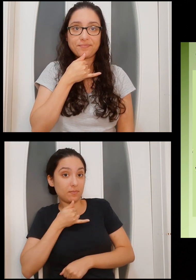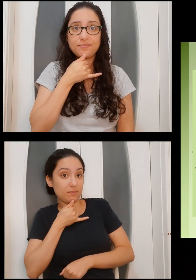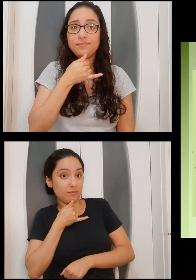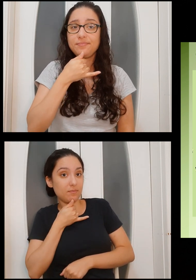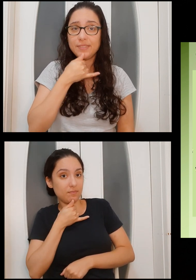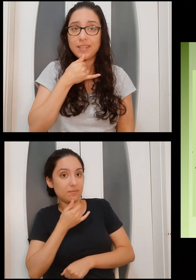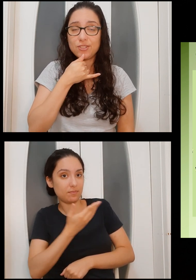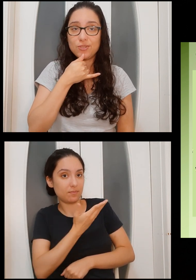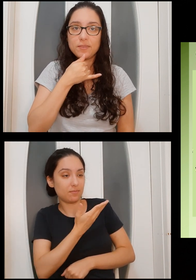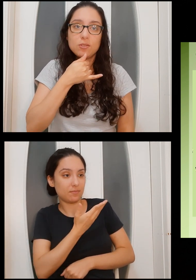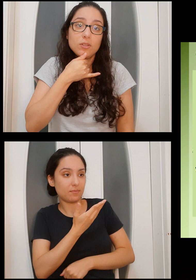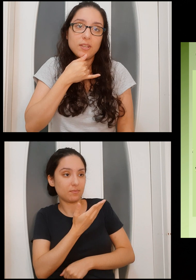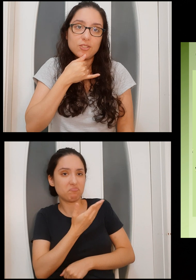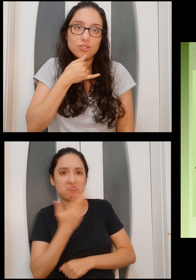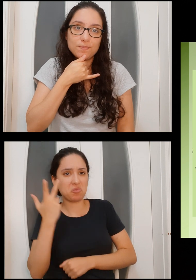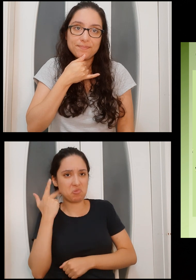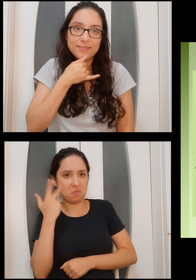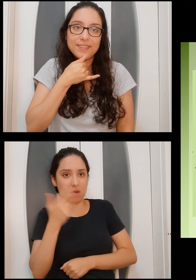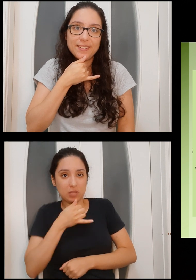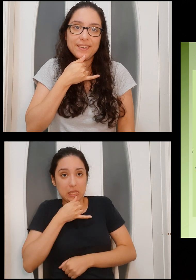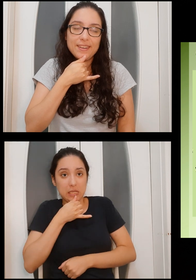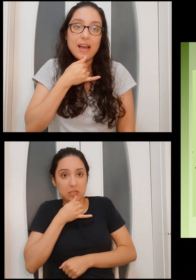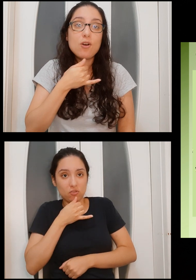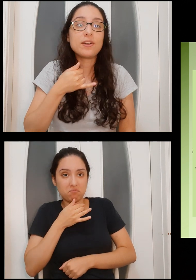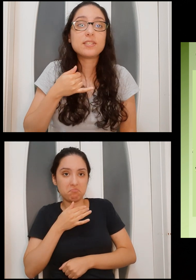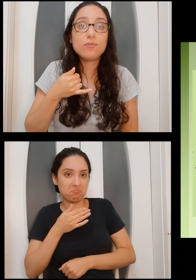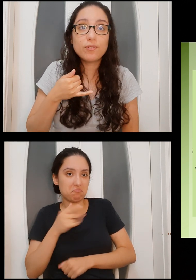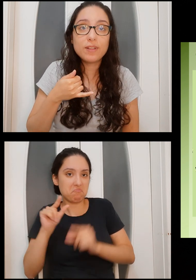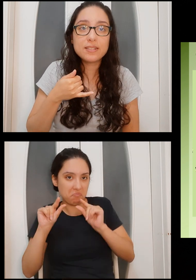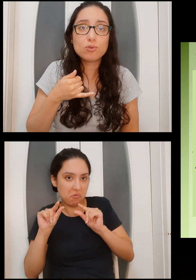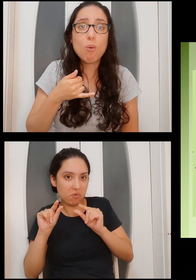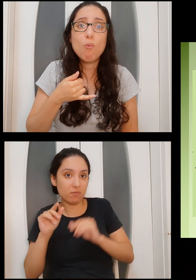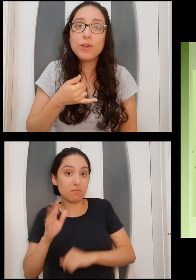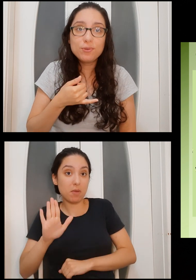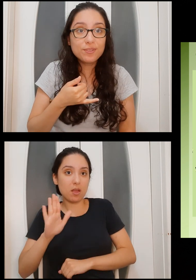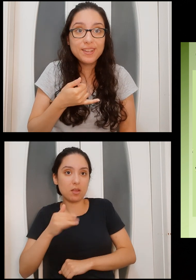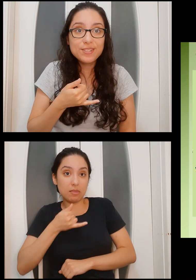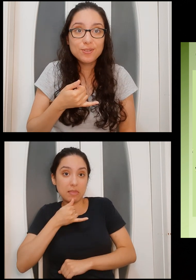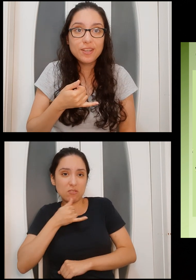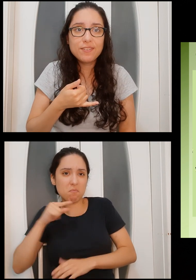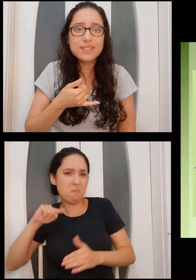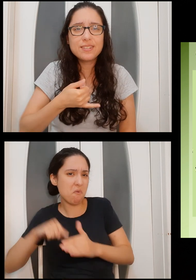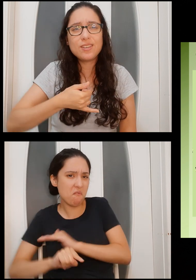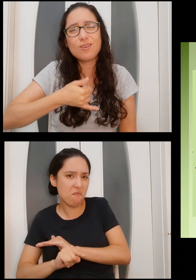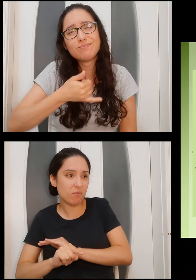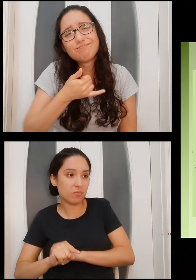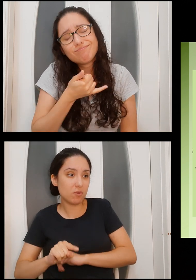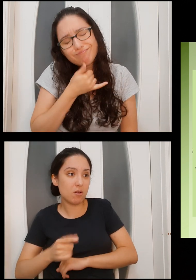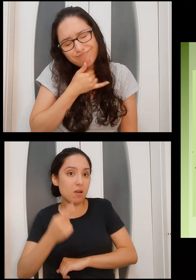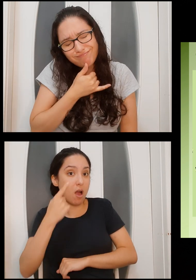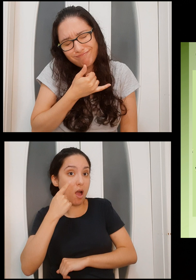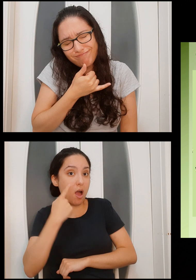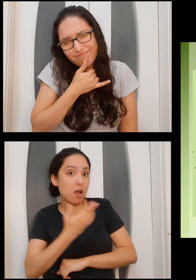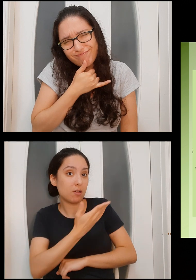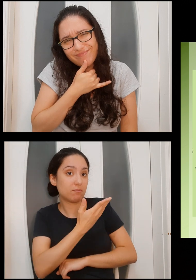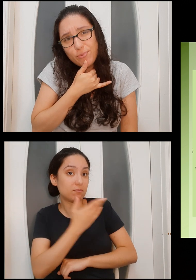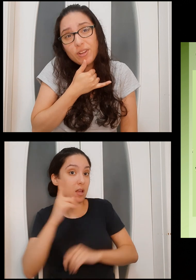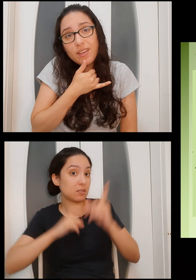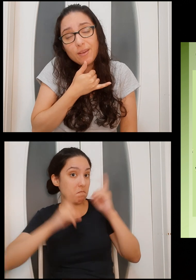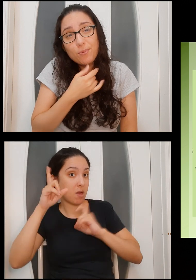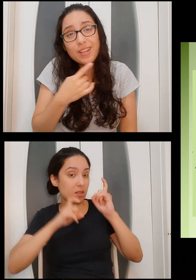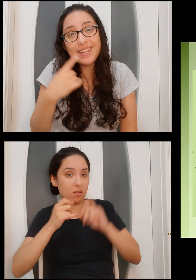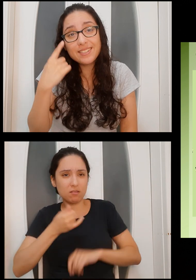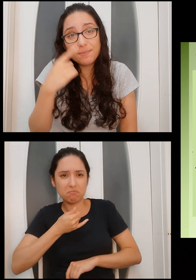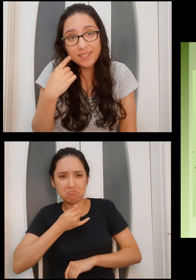tá? Triste. Tô triste. Agora, se eu for falar se eu tô muito triste, eu tenho que fazer assim, ó.